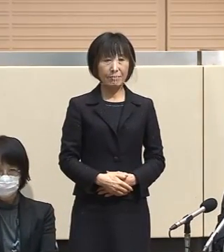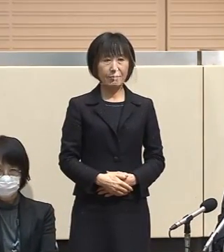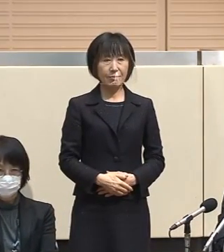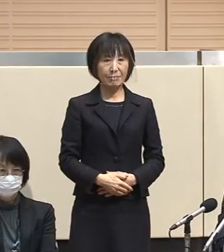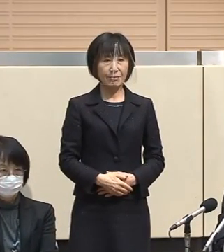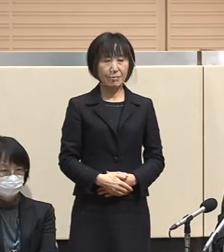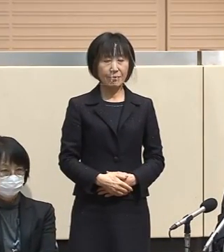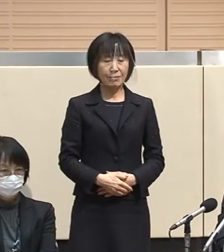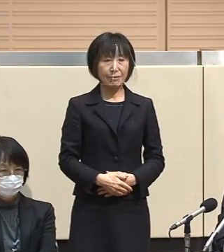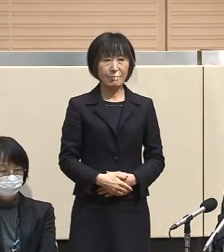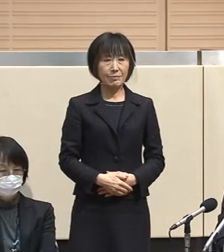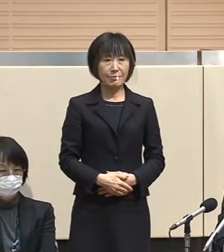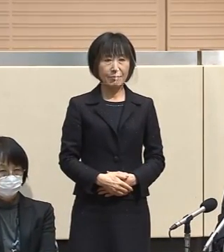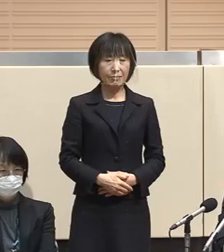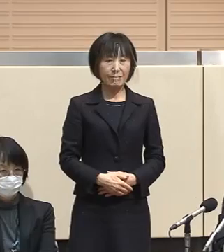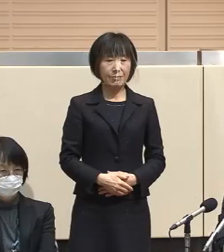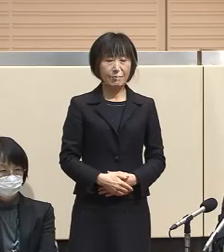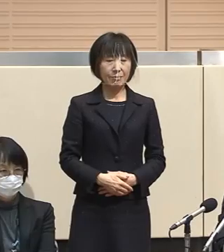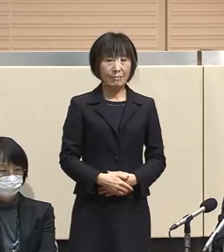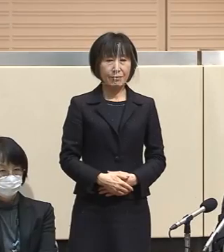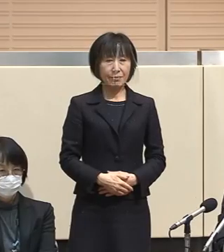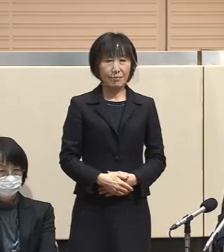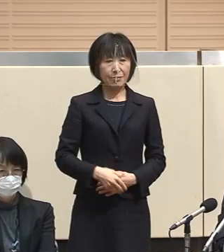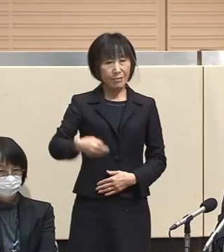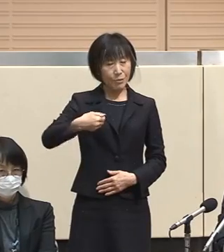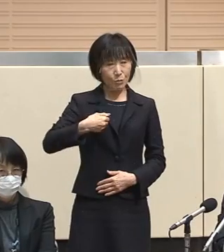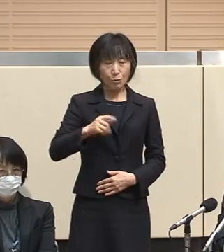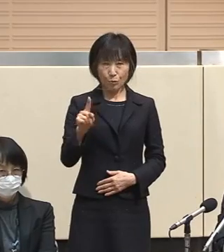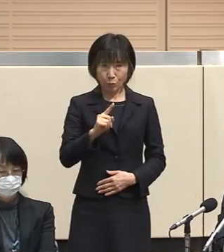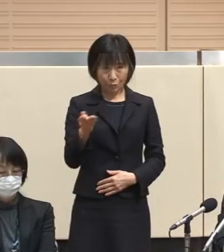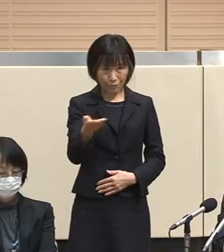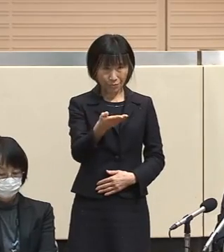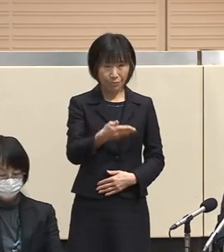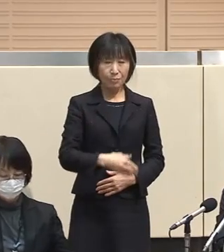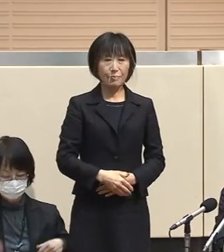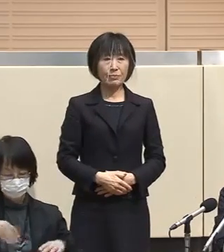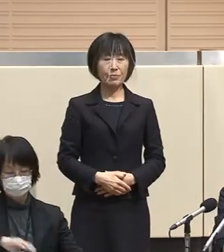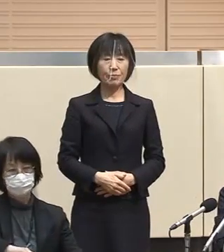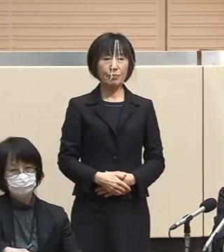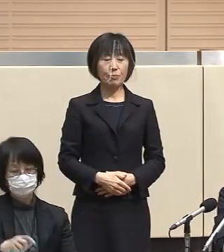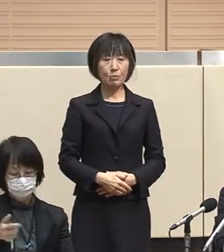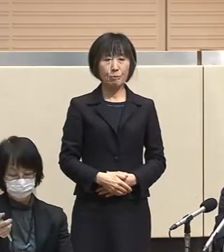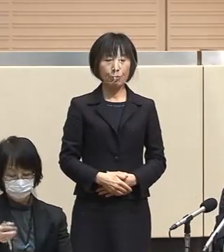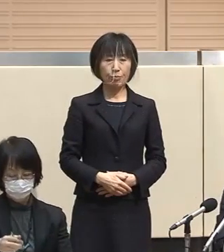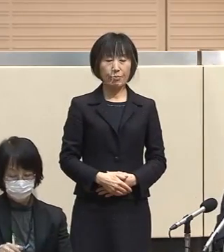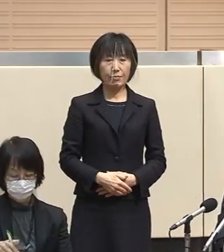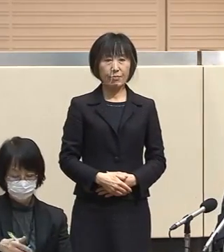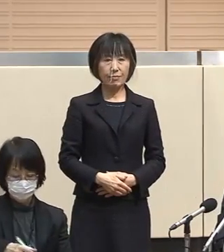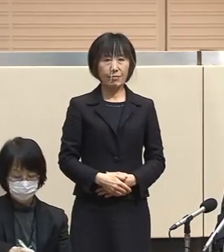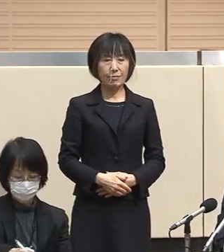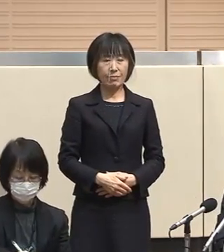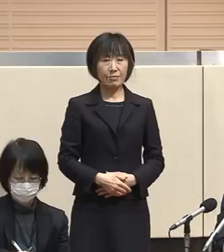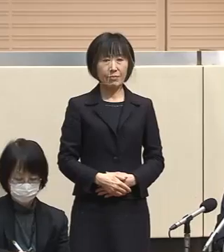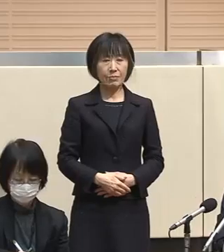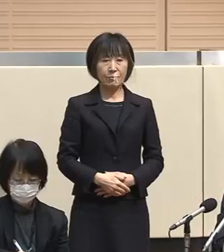参りますので少々お待ちください。それでは質問のある方いらっしゃいますか。はい、手を振ります。